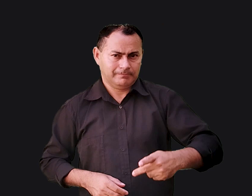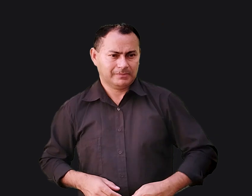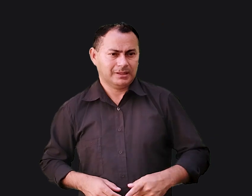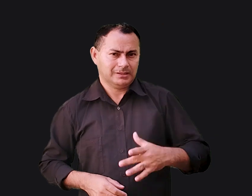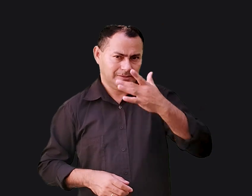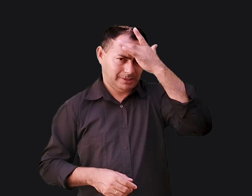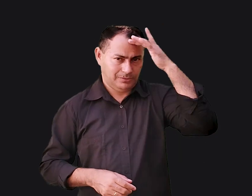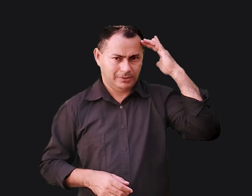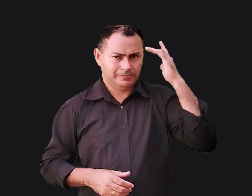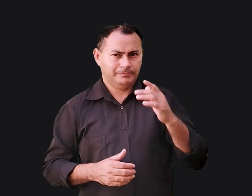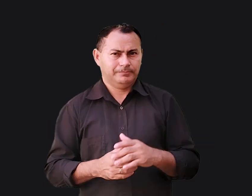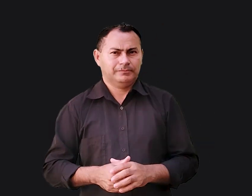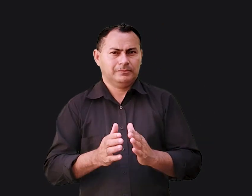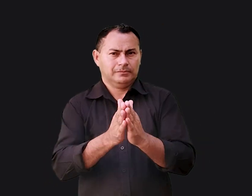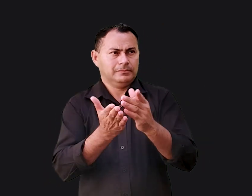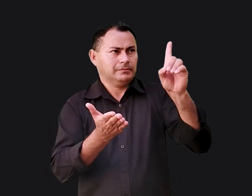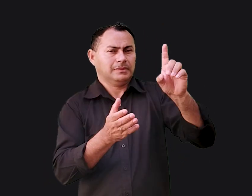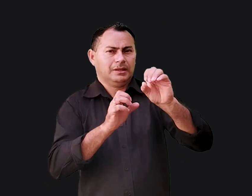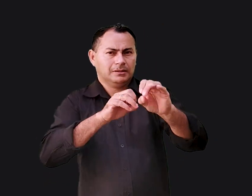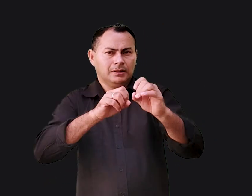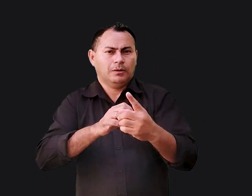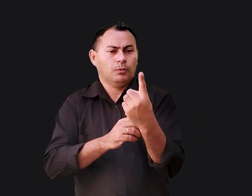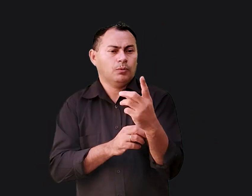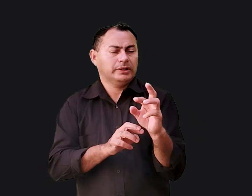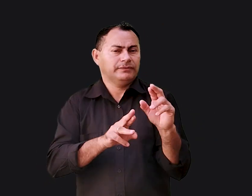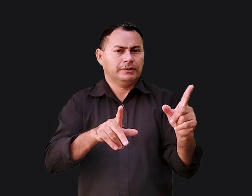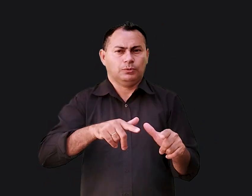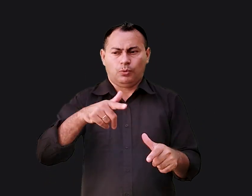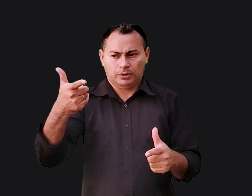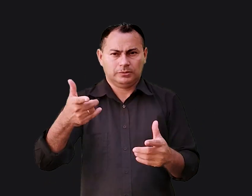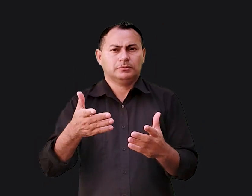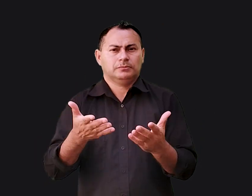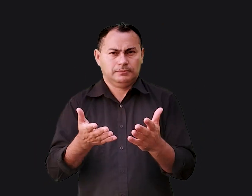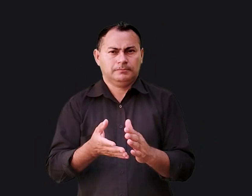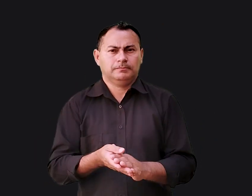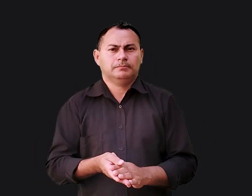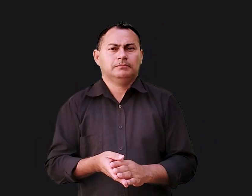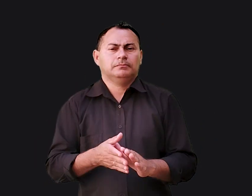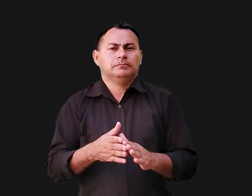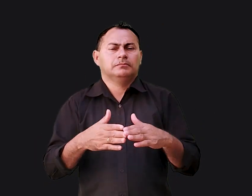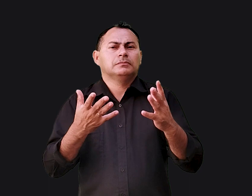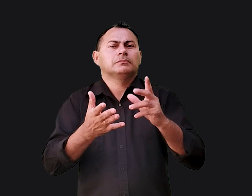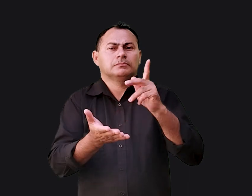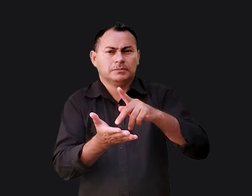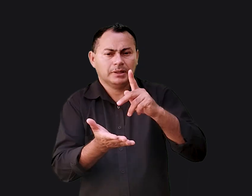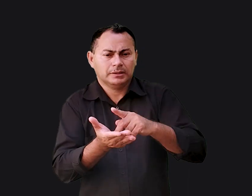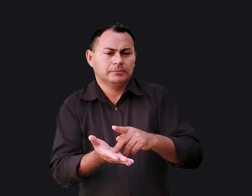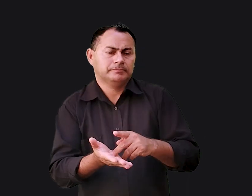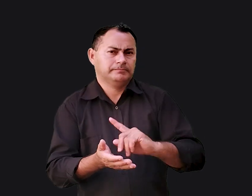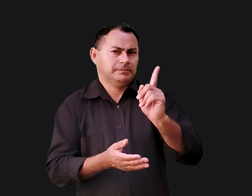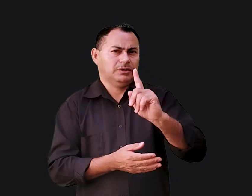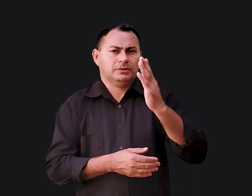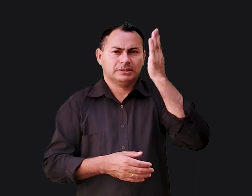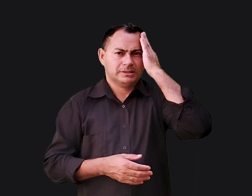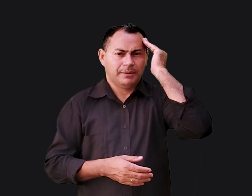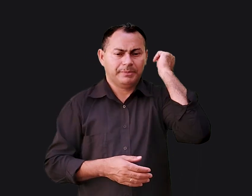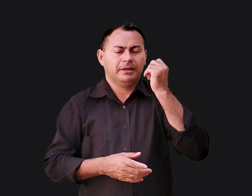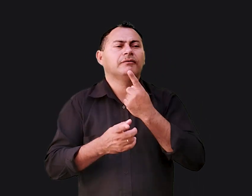personalidade deles. A Bíblia ensina que um é diferente do outro. E como isso é verdade, eles não vão descobrir a vontade